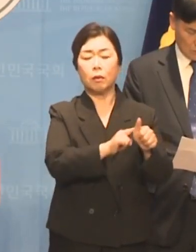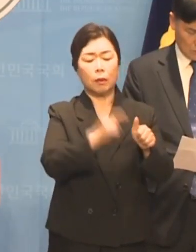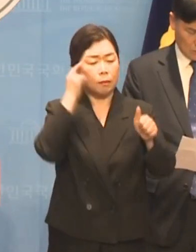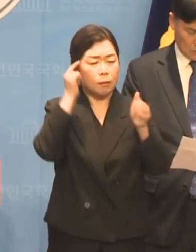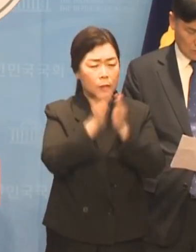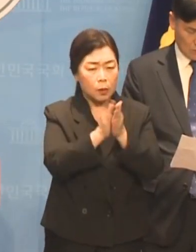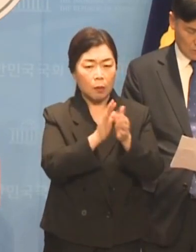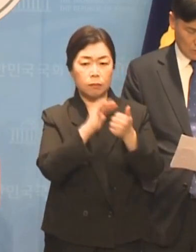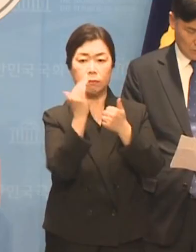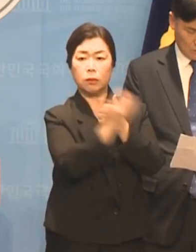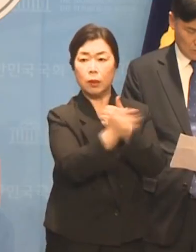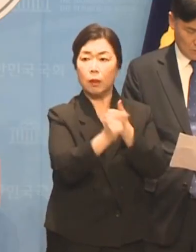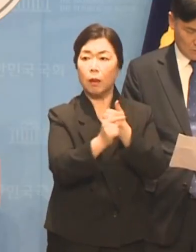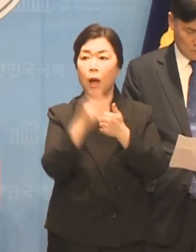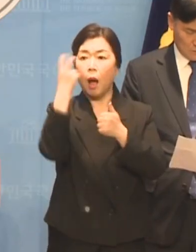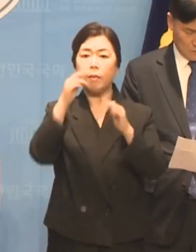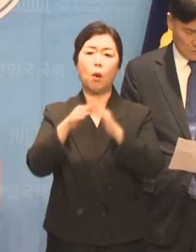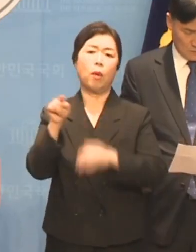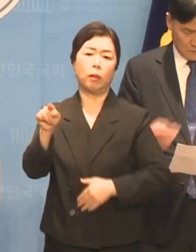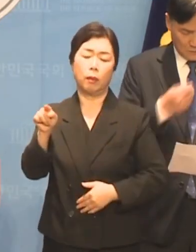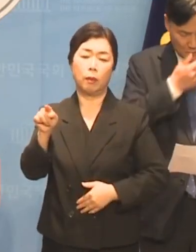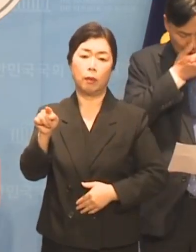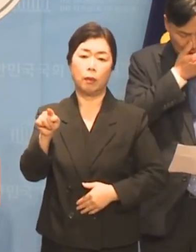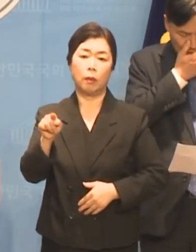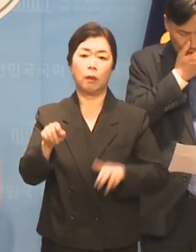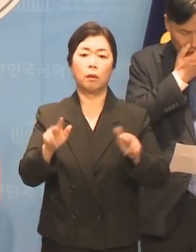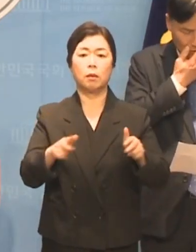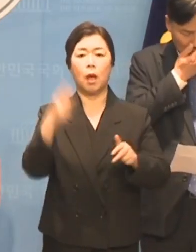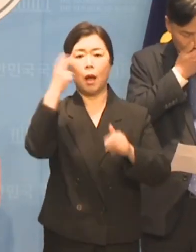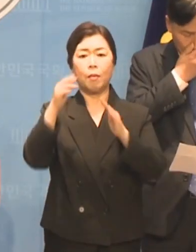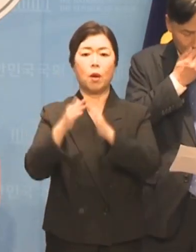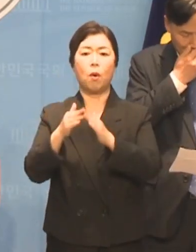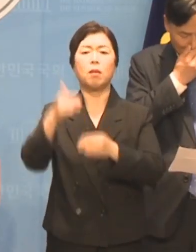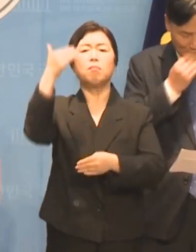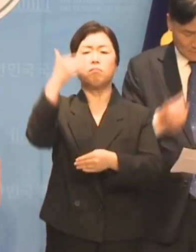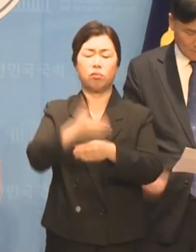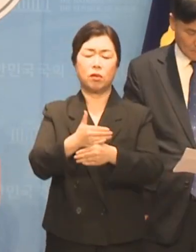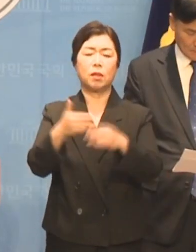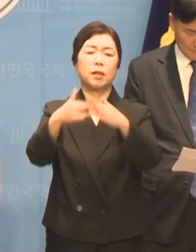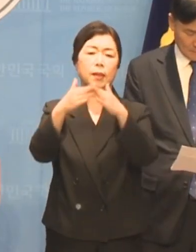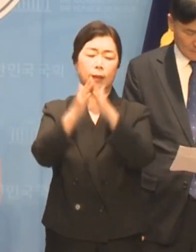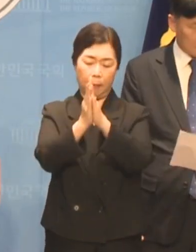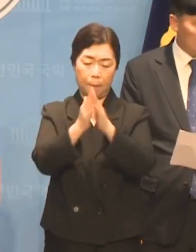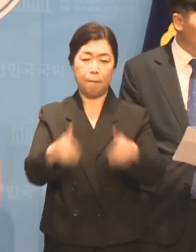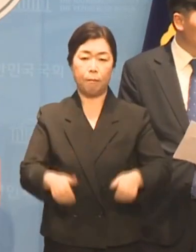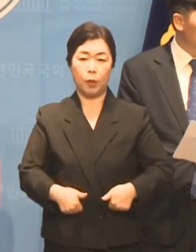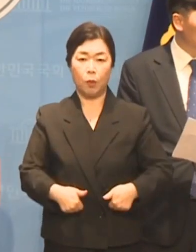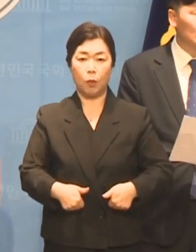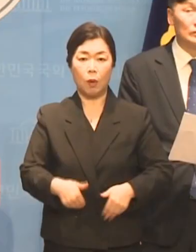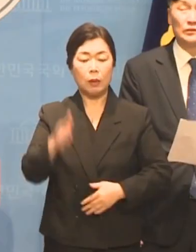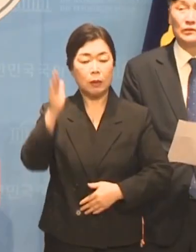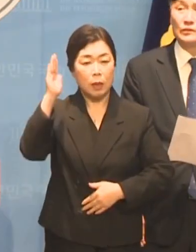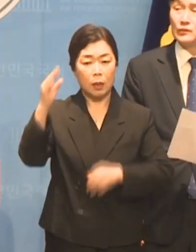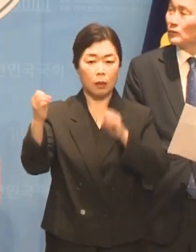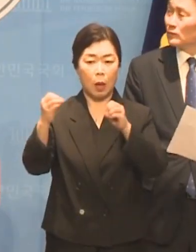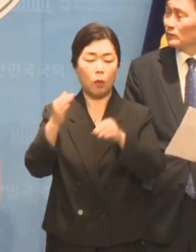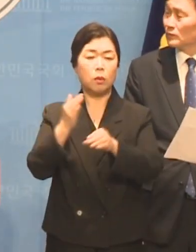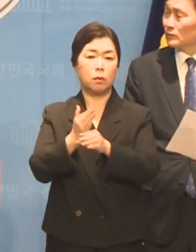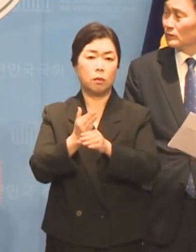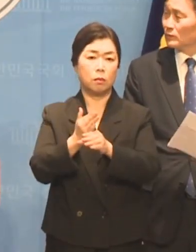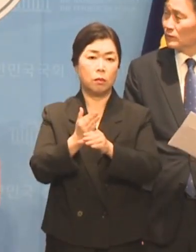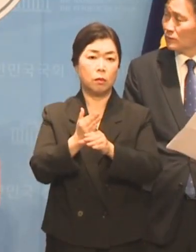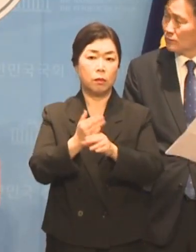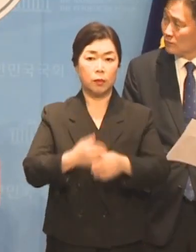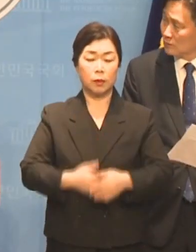추락시켜도 이제는 아예 감사원 문을 닫게 해야 되지 않느냐는 이야기가 나올 정도로 정말 한심한 작태를 보이고